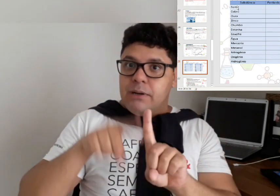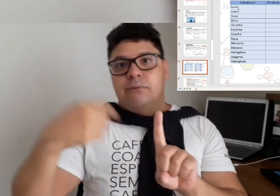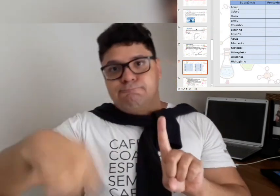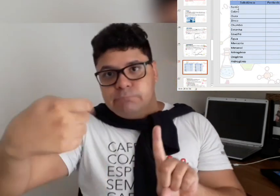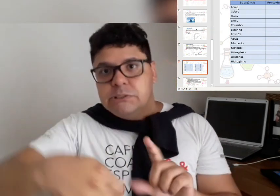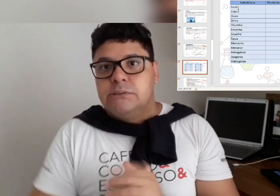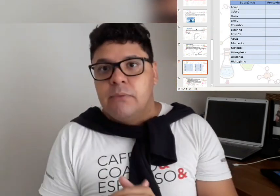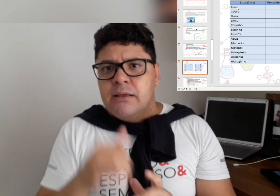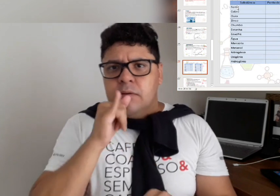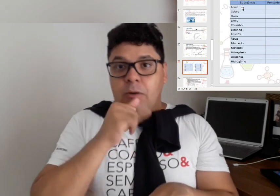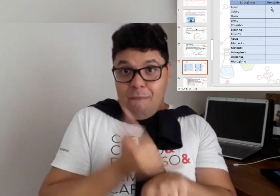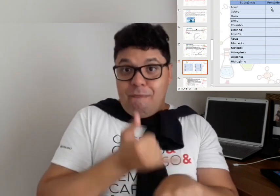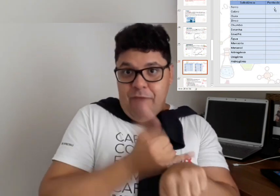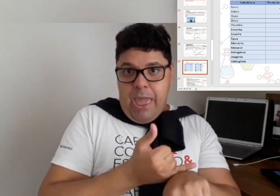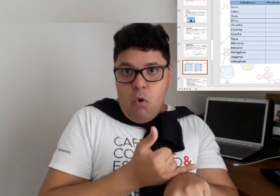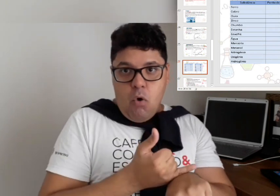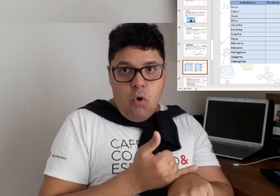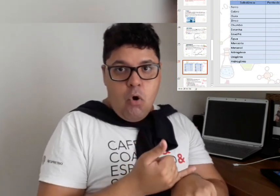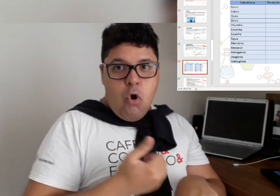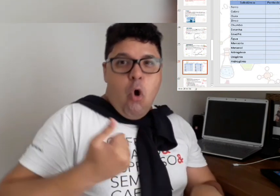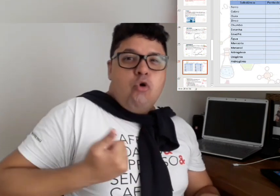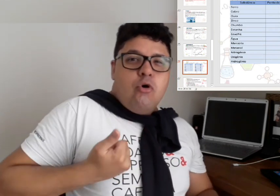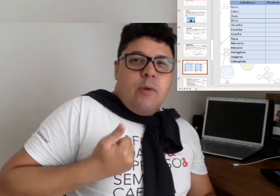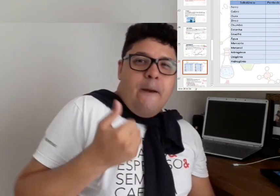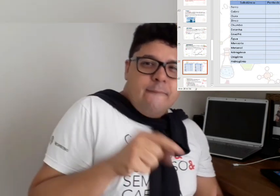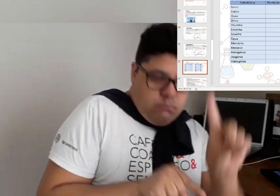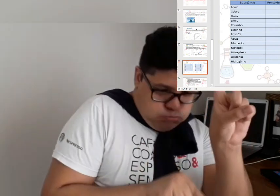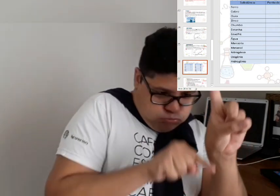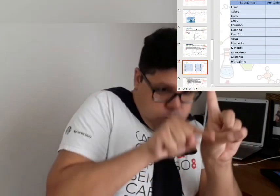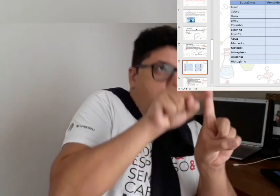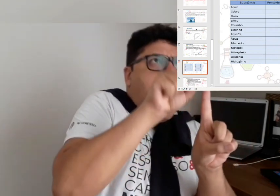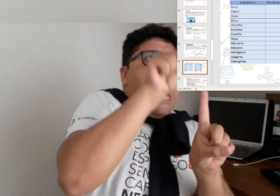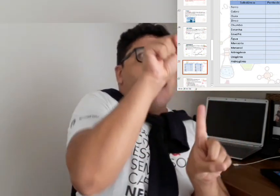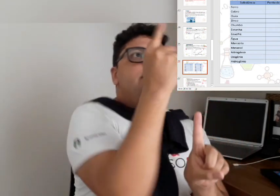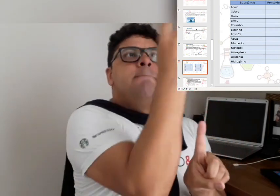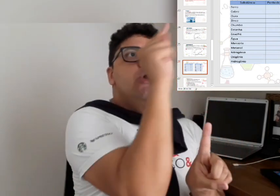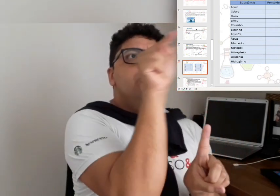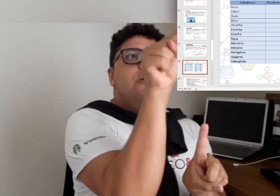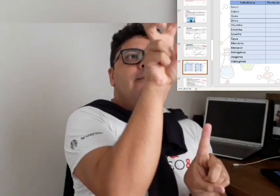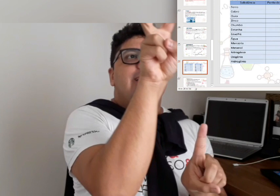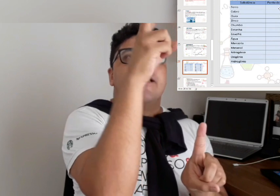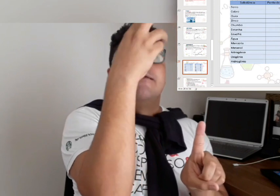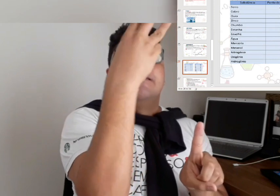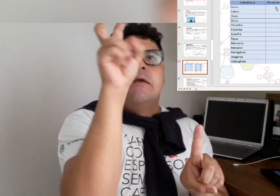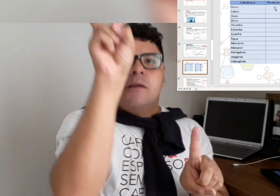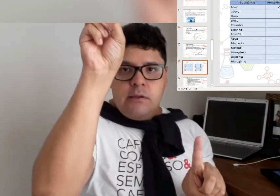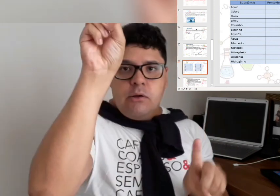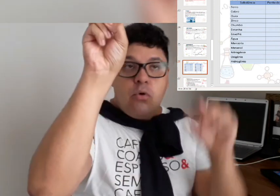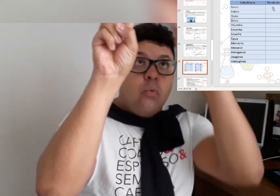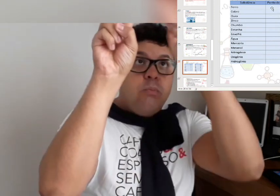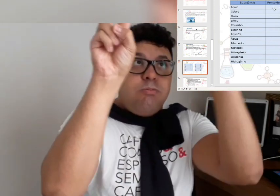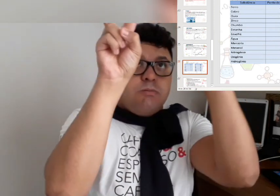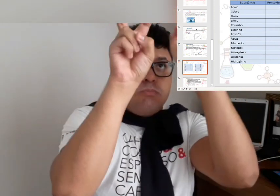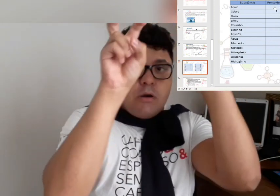substância ferro, quando eu digo que ela tem um ponto de fusão em 1535 graus, significa que